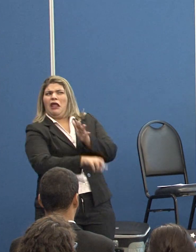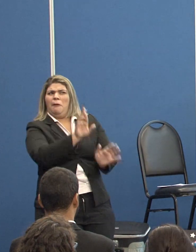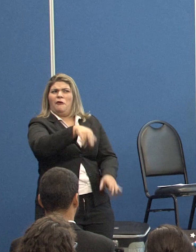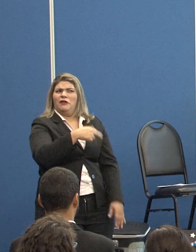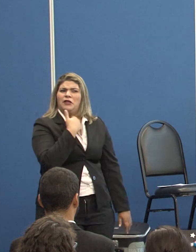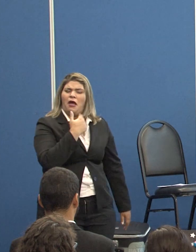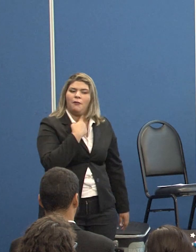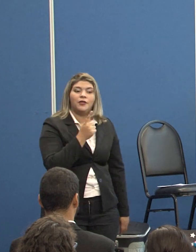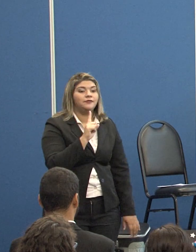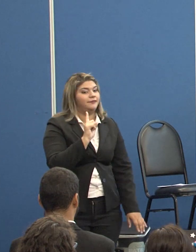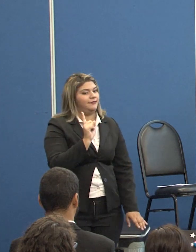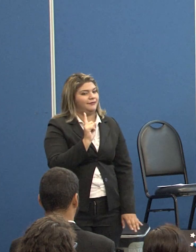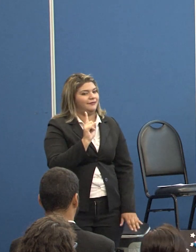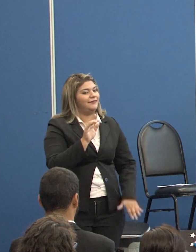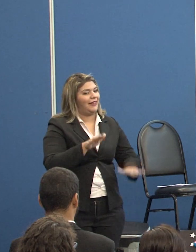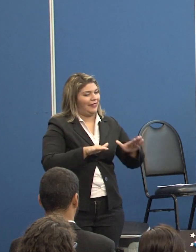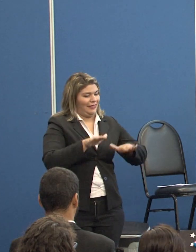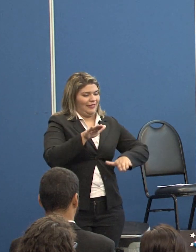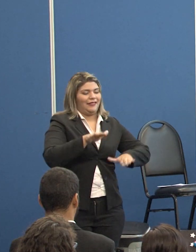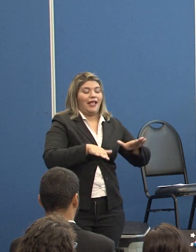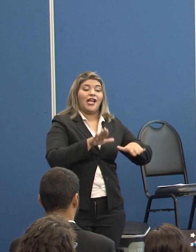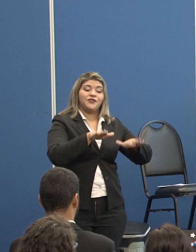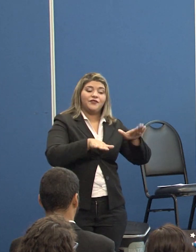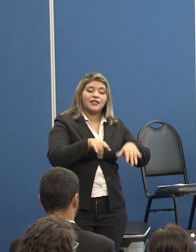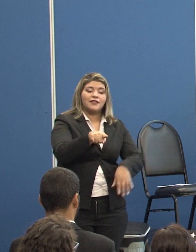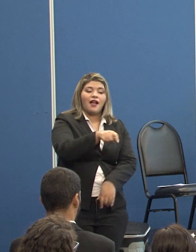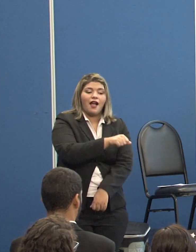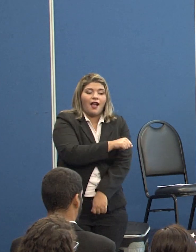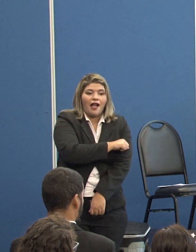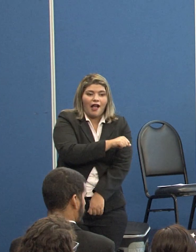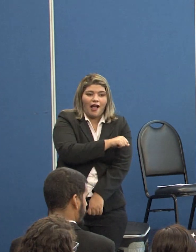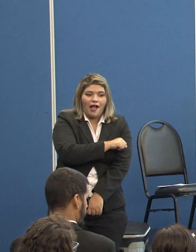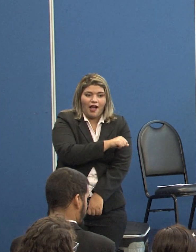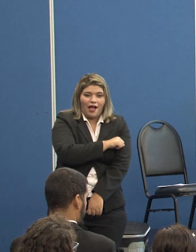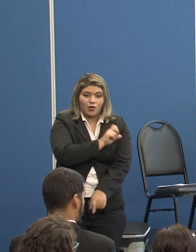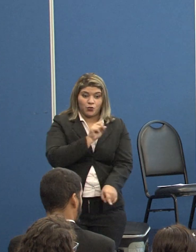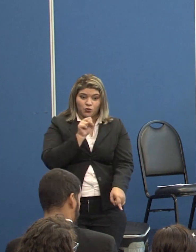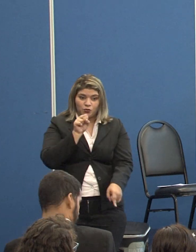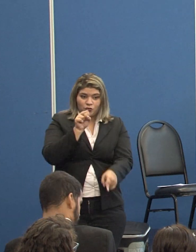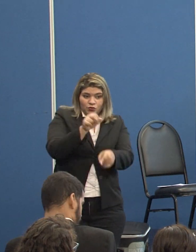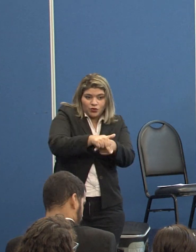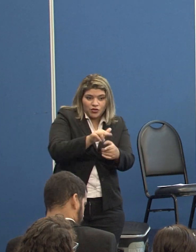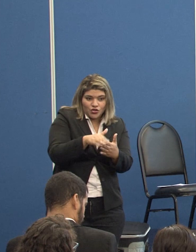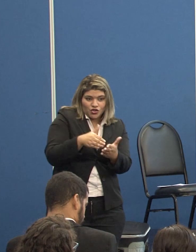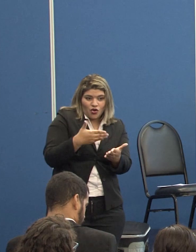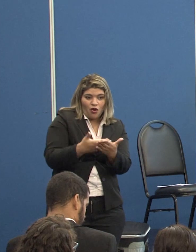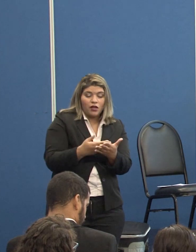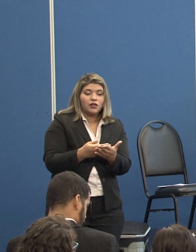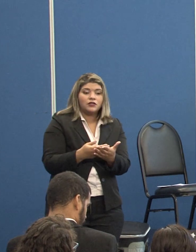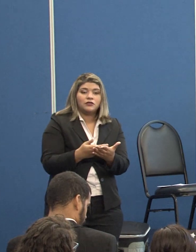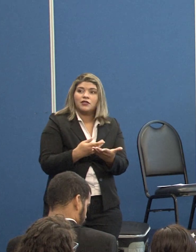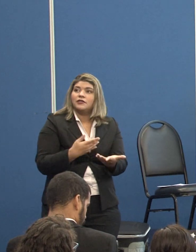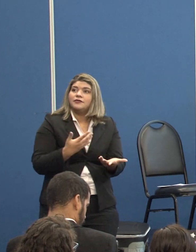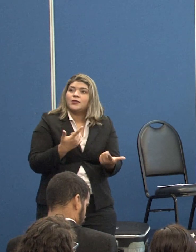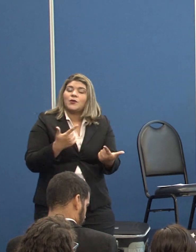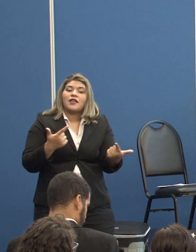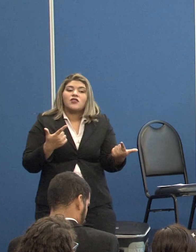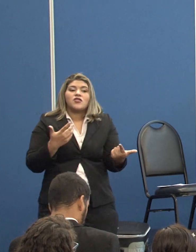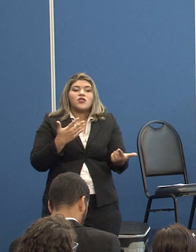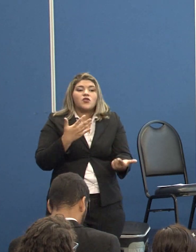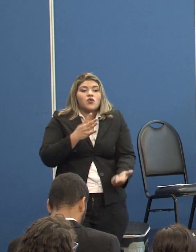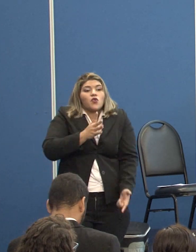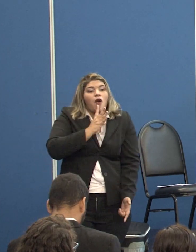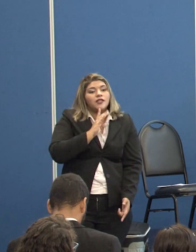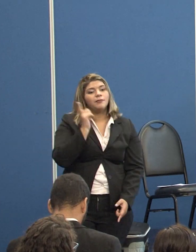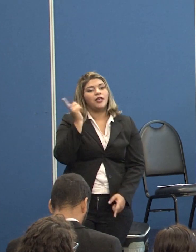que entender que muitos dos nossos educandos, eles chegam na nossa unidade escolar e não têm o conhecimento